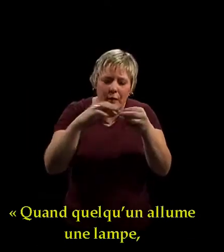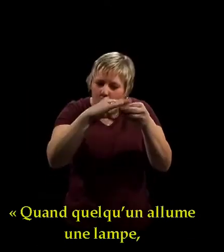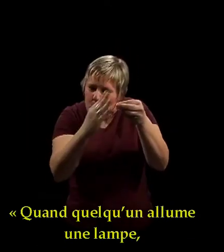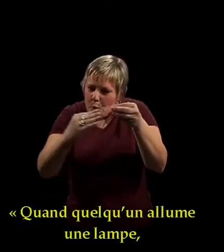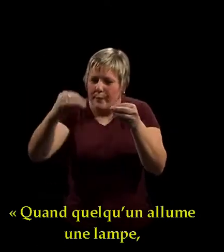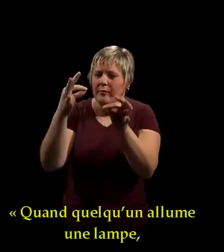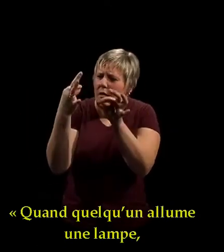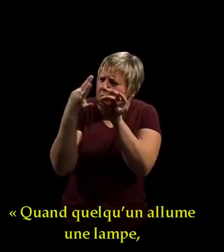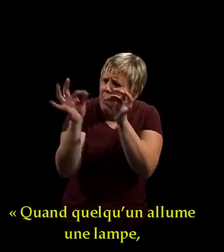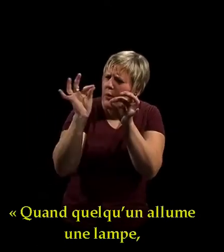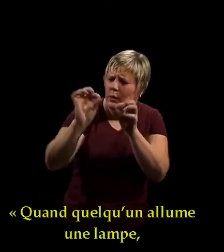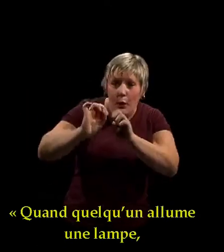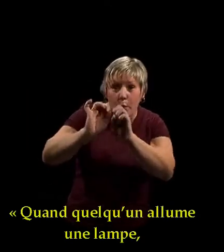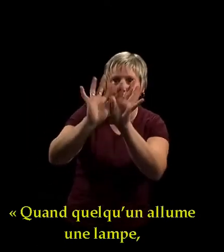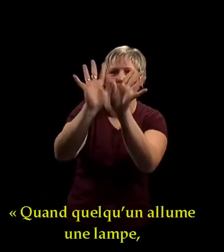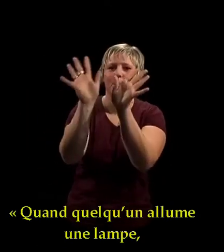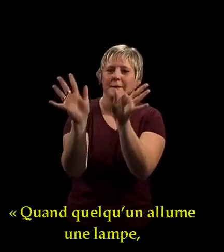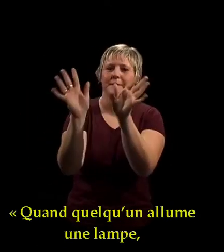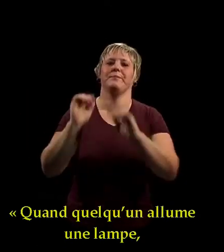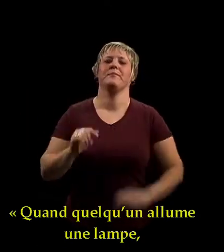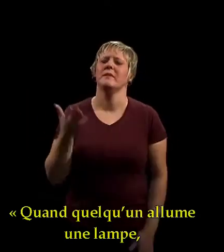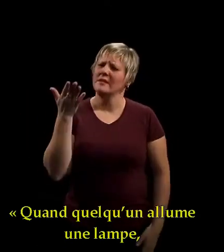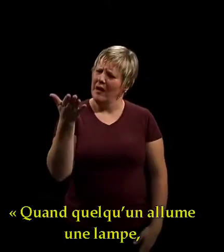Quand quelqu'un allume une lampe,